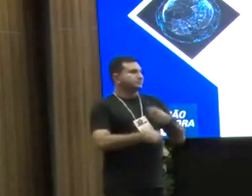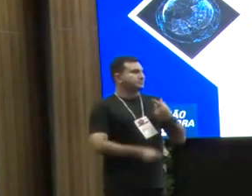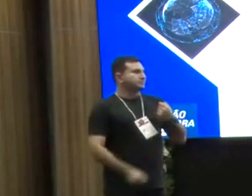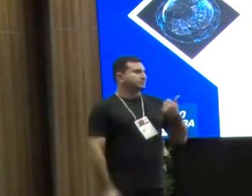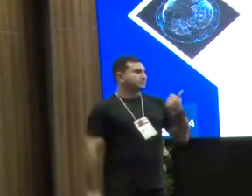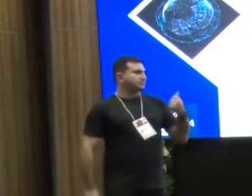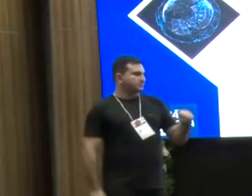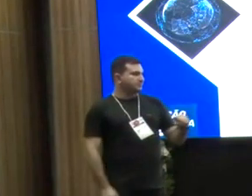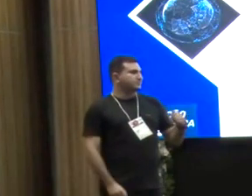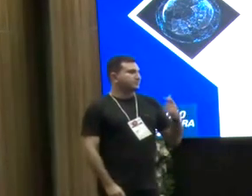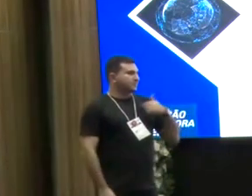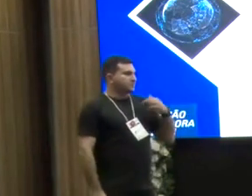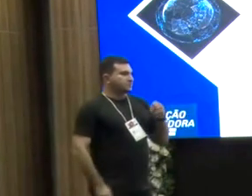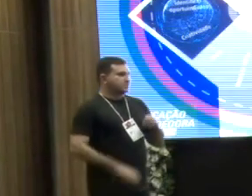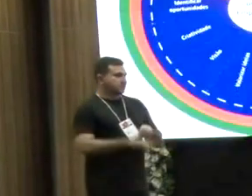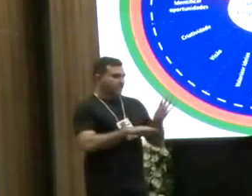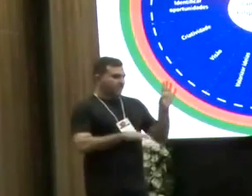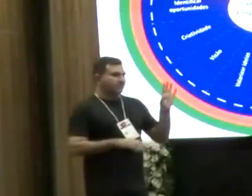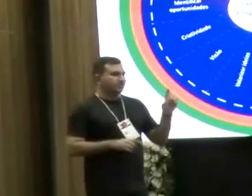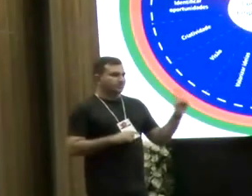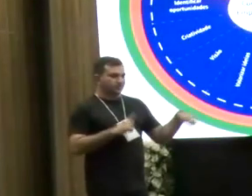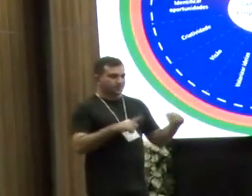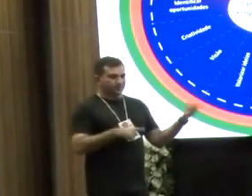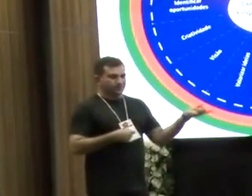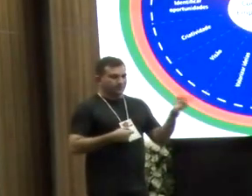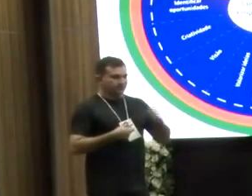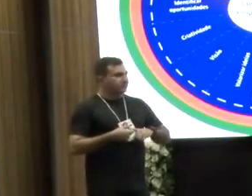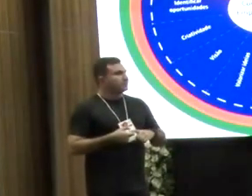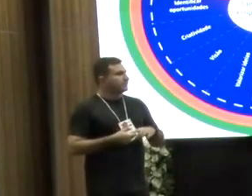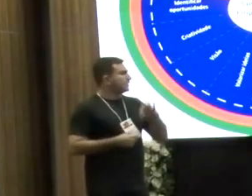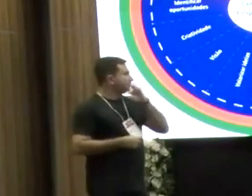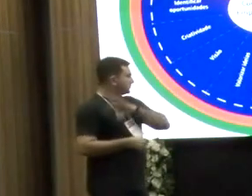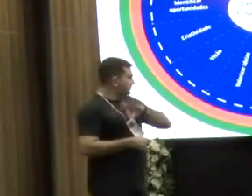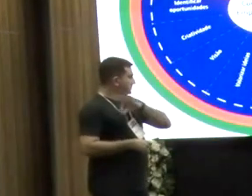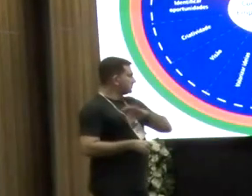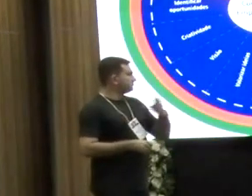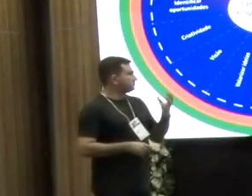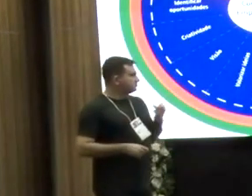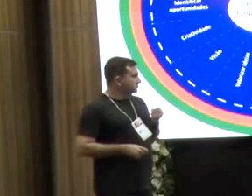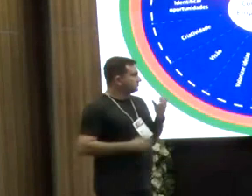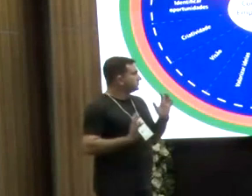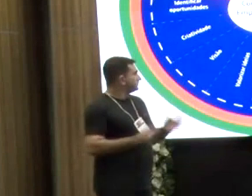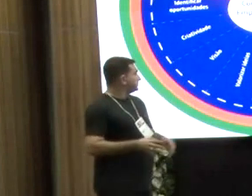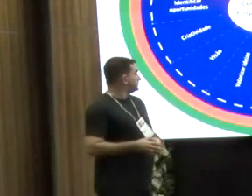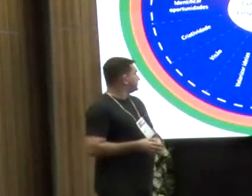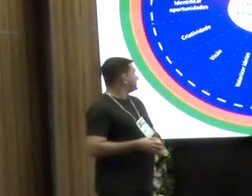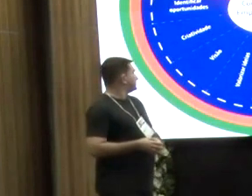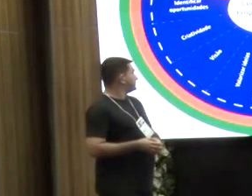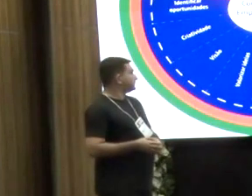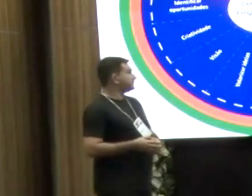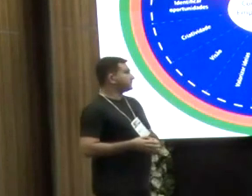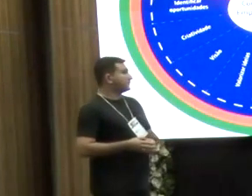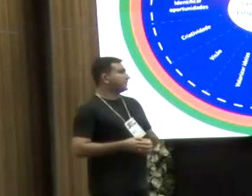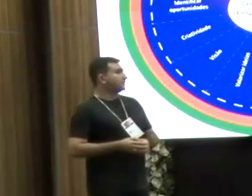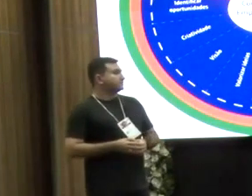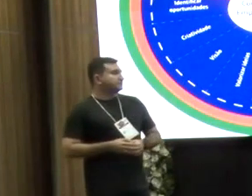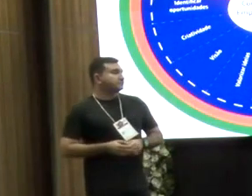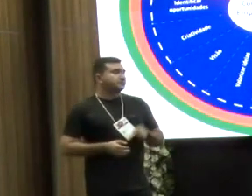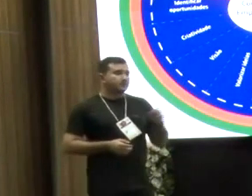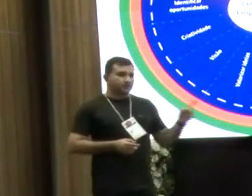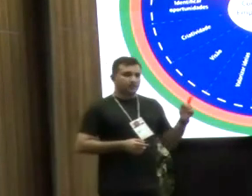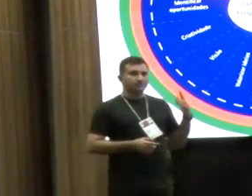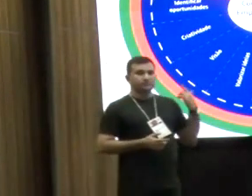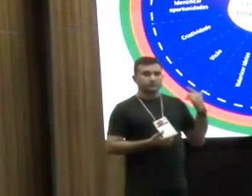aposentar. Tá? E aí o SEBRAE trabalhou por muito tempo com características do